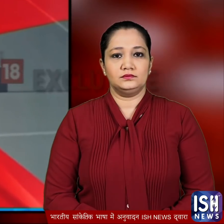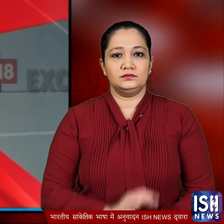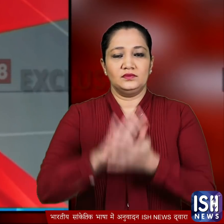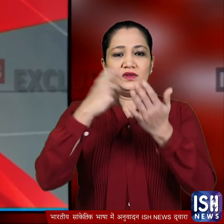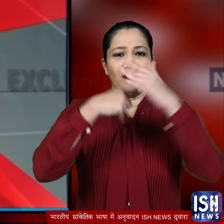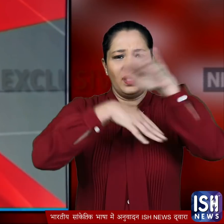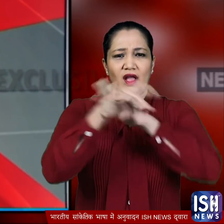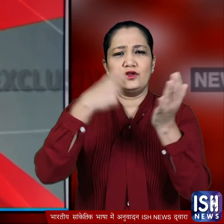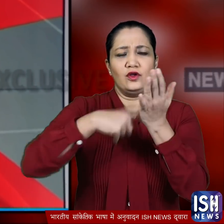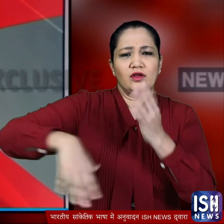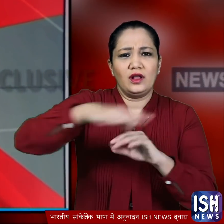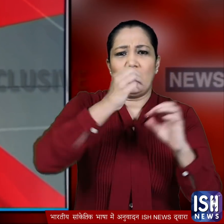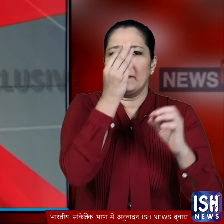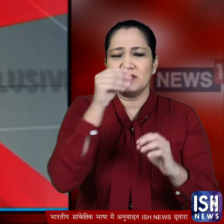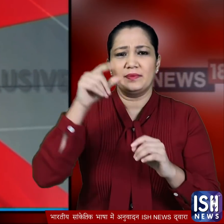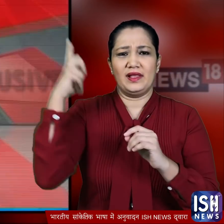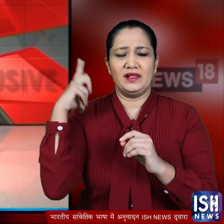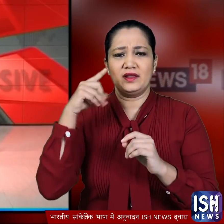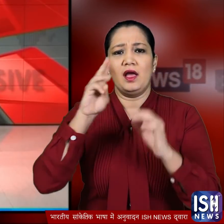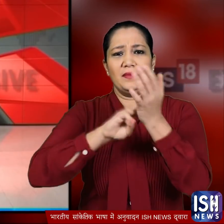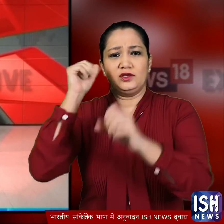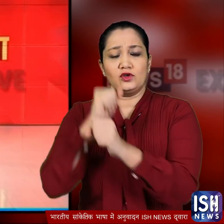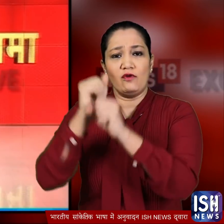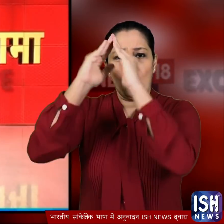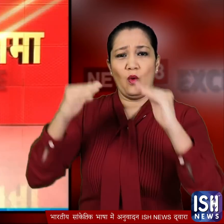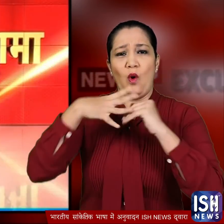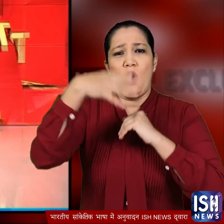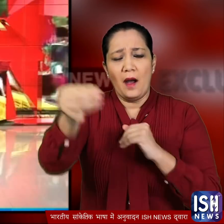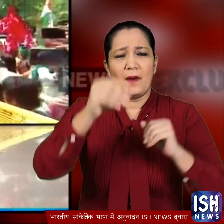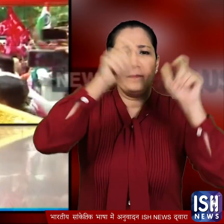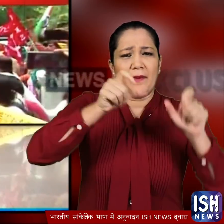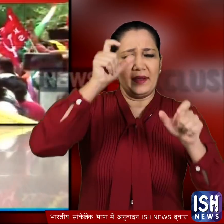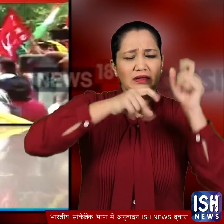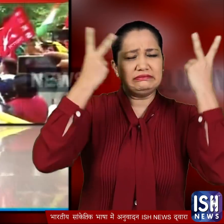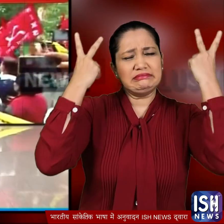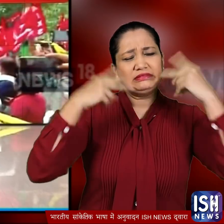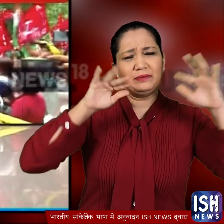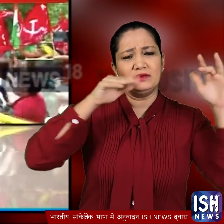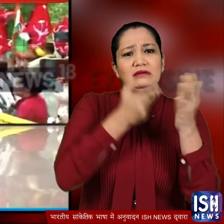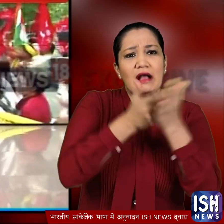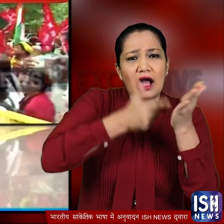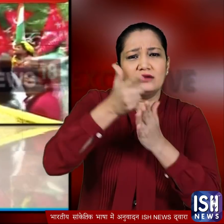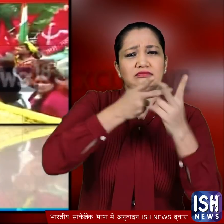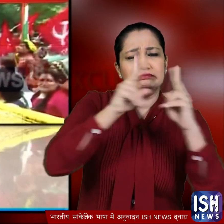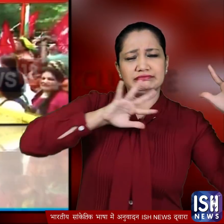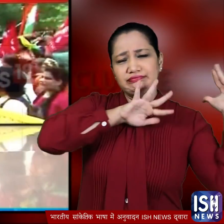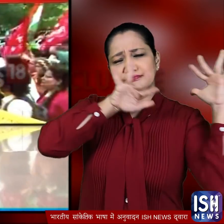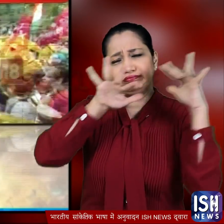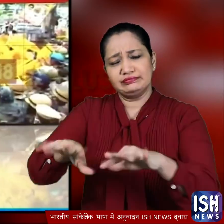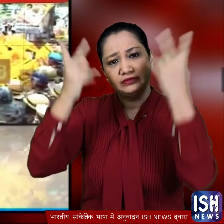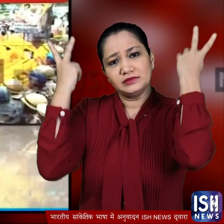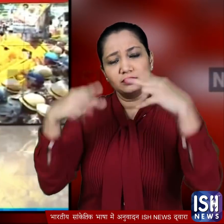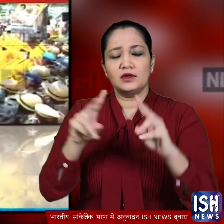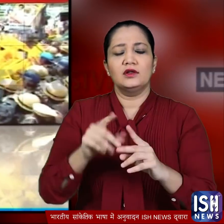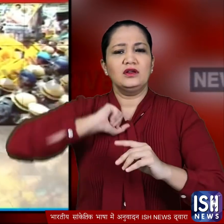हरियाणा के रोहतक में बीजेपी नेता मनीष ग्रोवर के घर के बाहर अच्छी खासी तादाद में किसान पहुंच गए। वहां उन्होंने जमकर हंगामा किया और